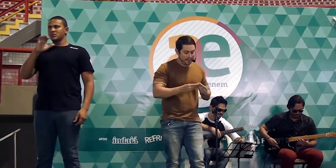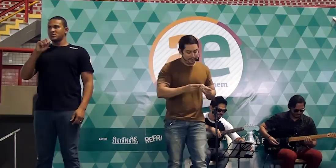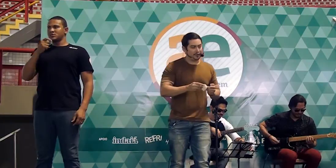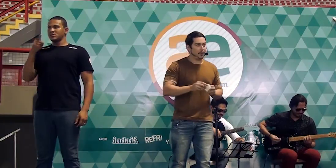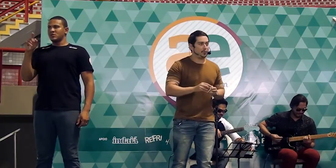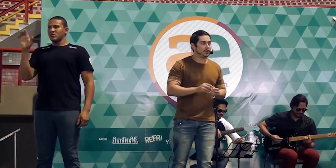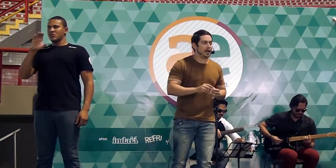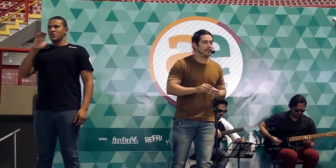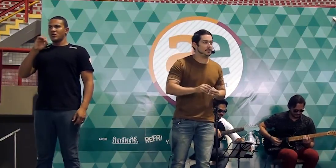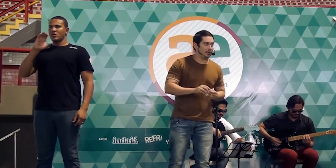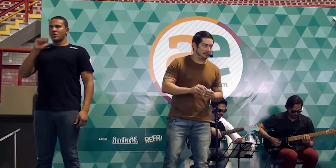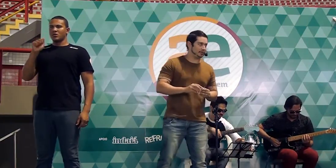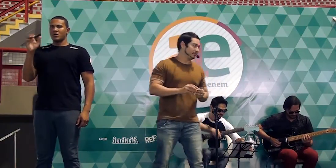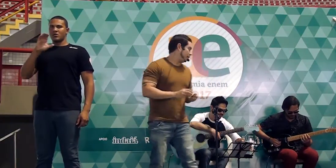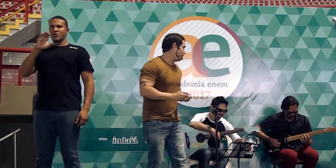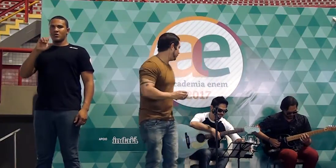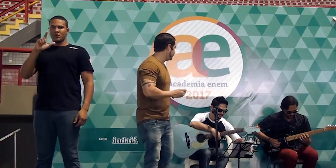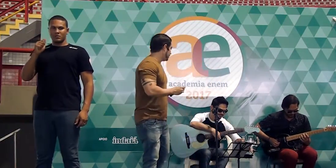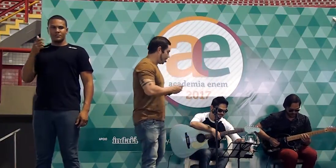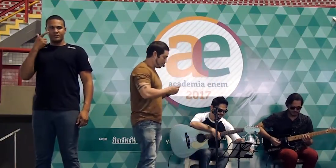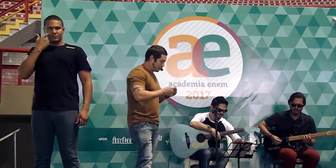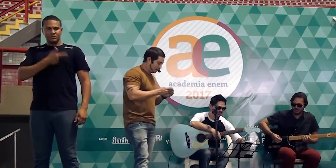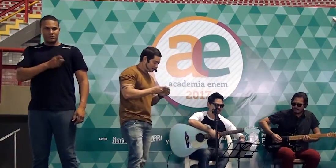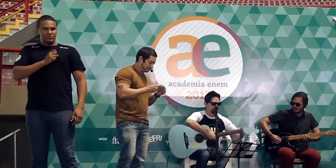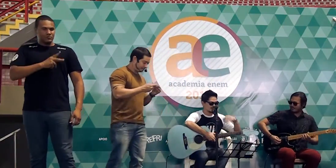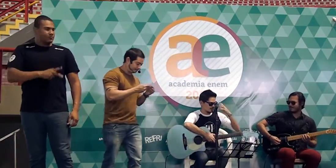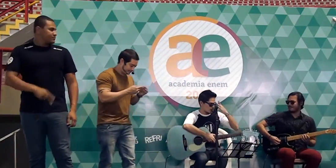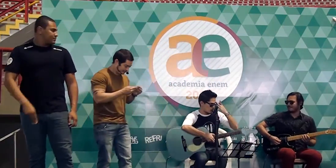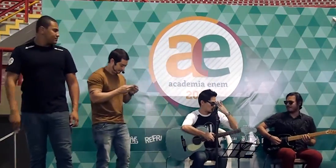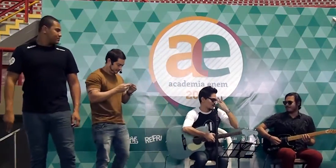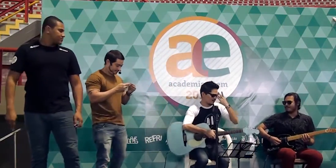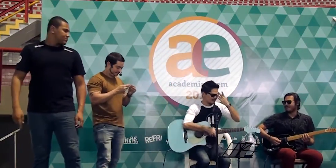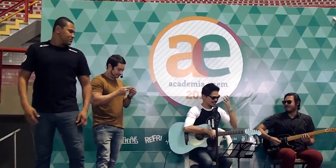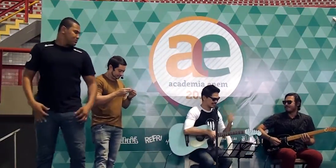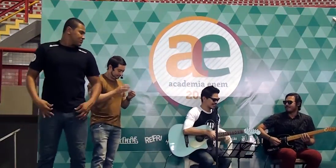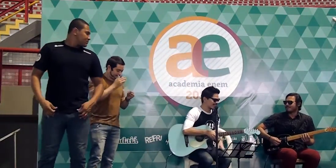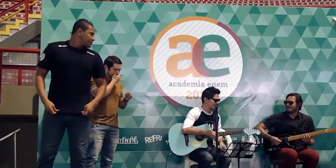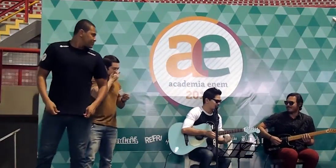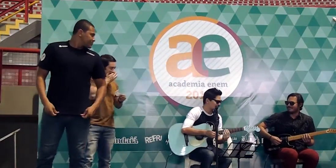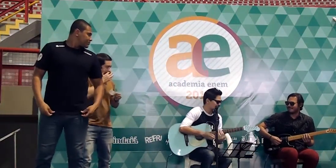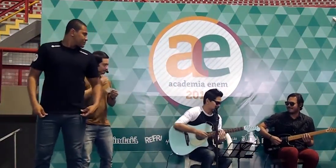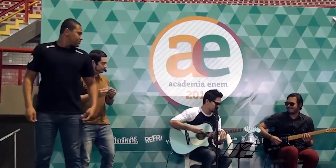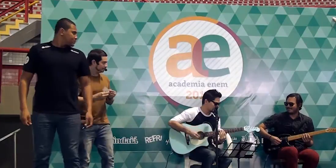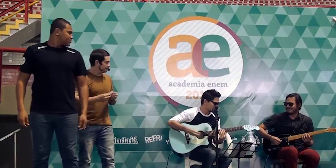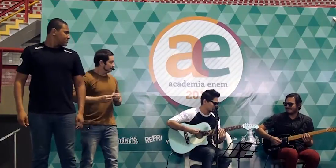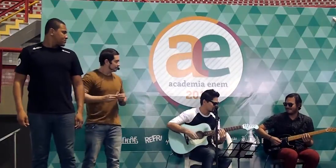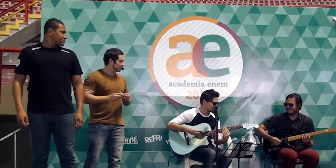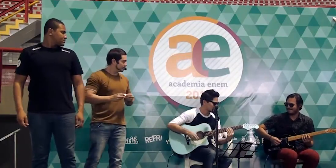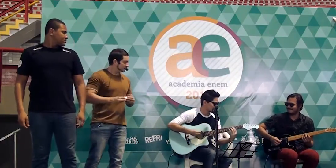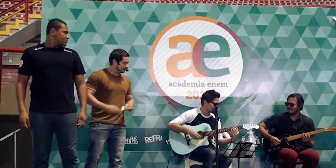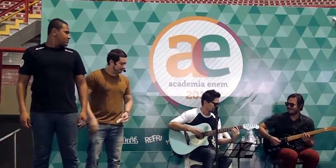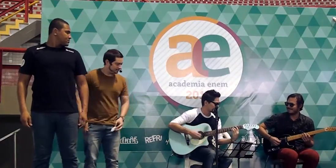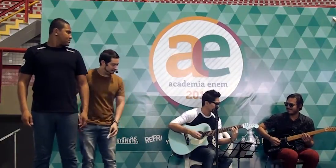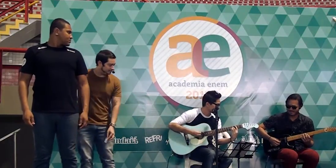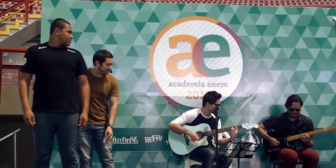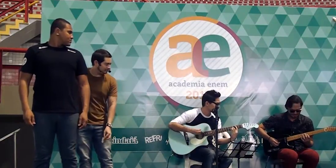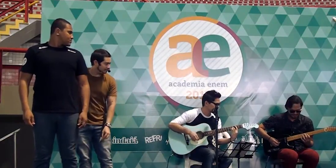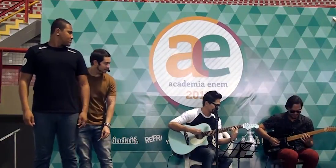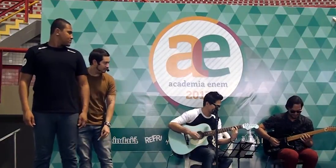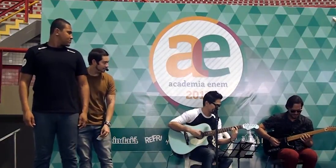ok? Para poder eu puxar aqui de novo, tranquilo? Arrocha, Bruno. Vamos nessa, academia Enem.